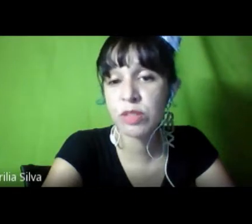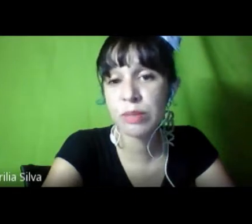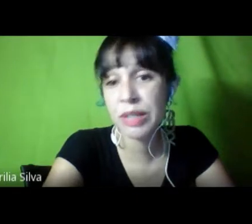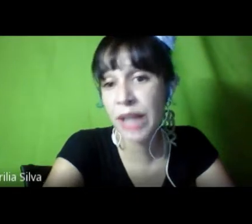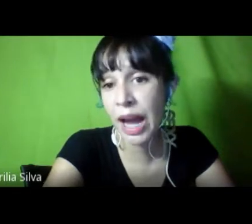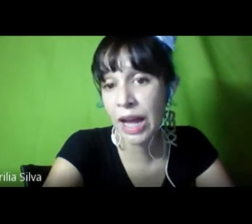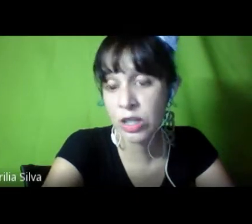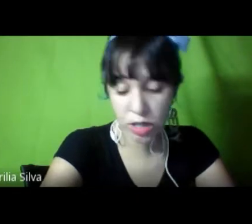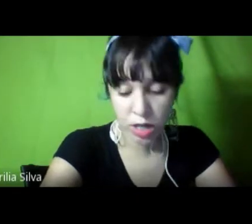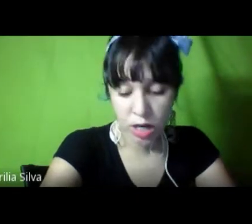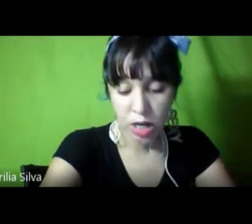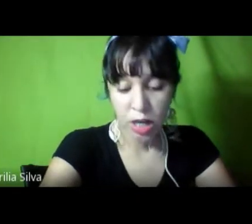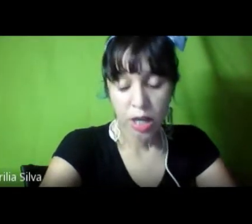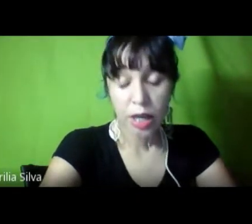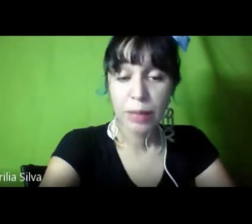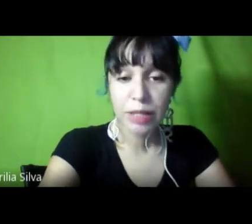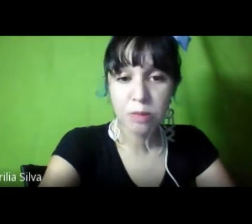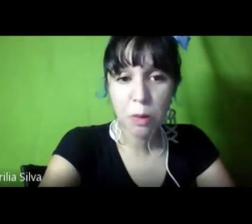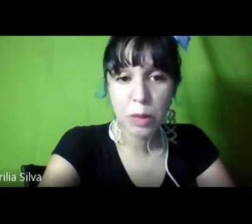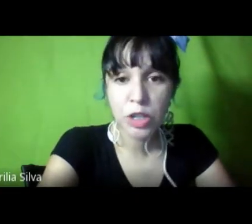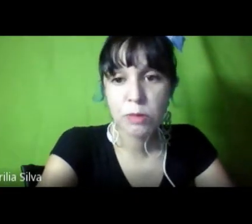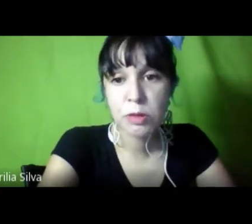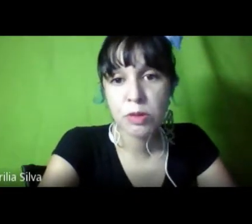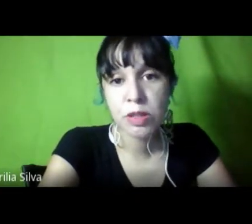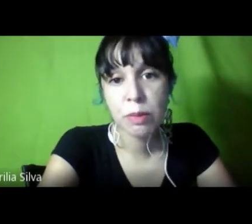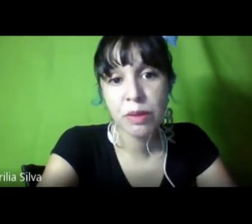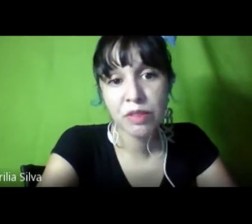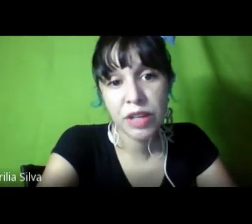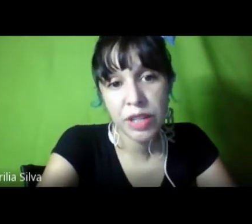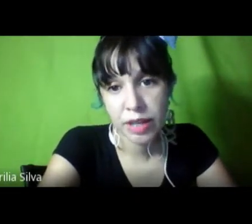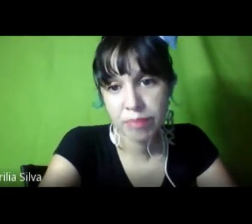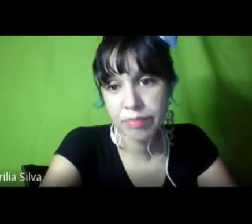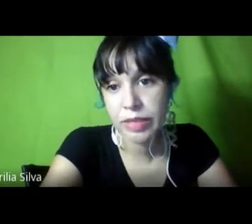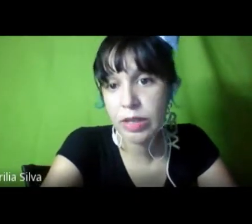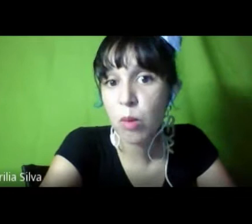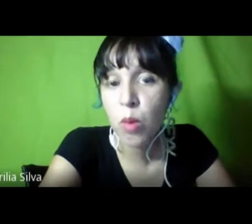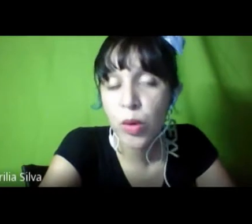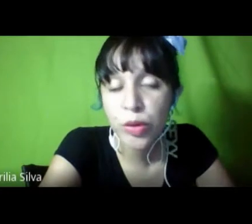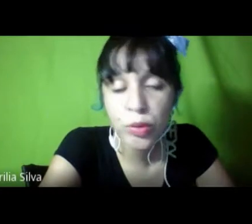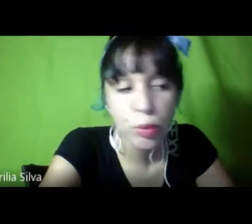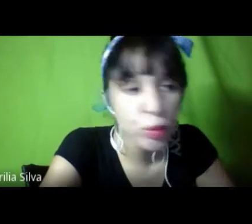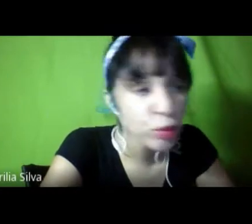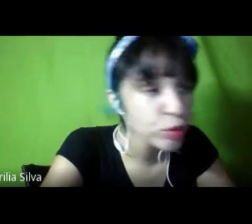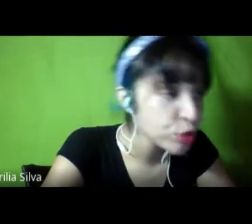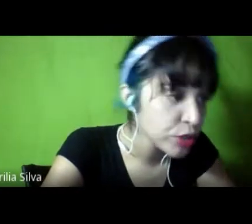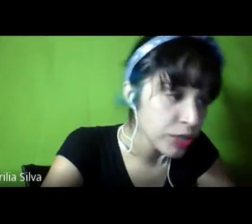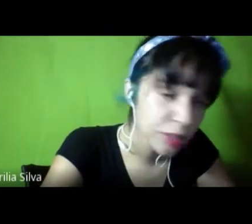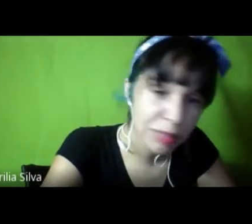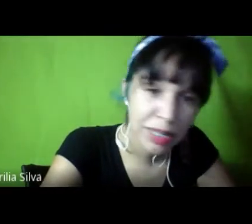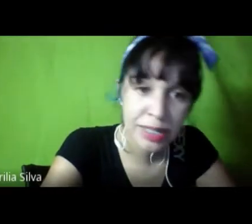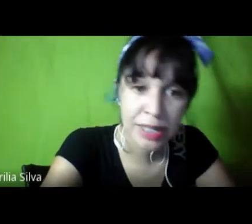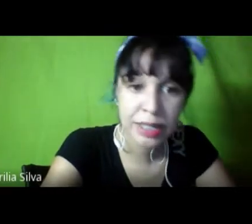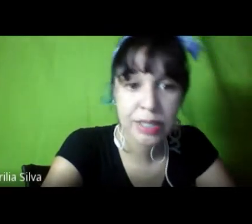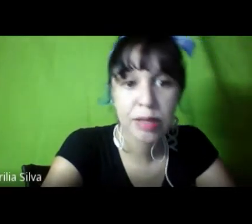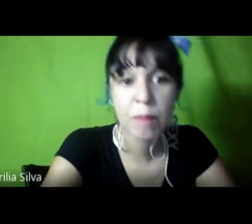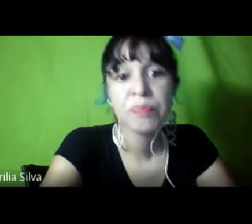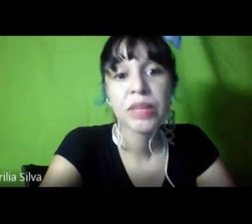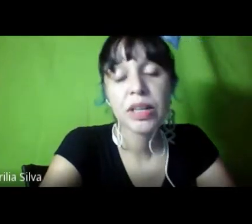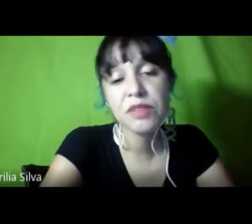por visibilidade, principalmente as pessoas da periferia, né, são muito, muito